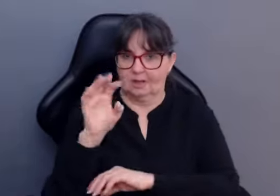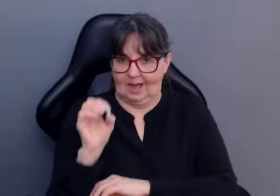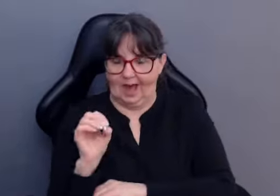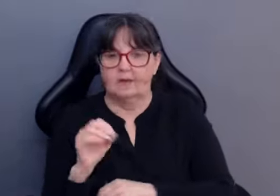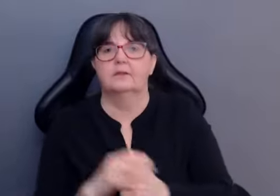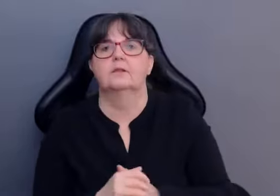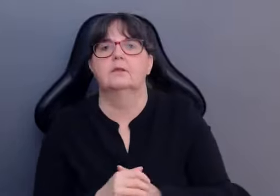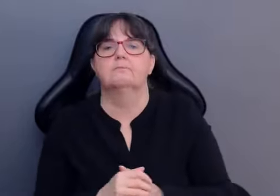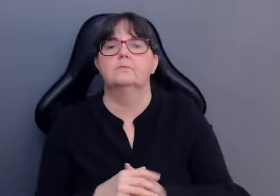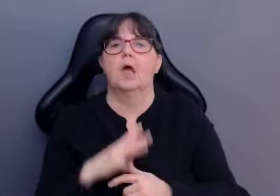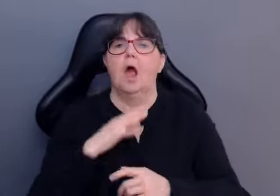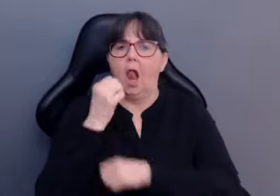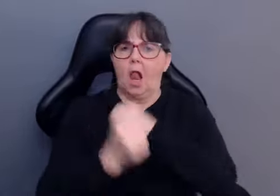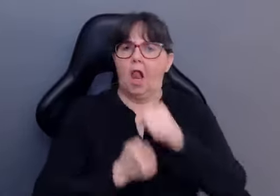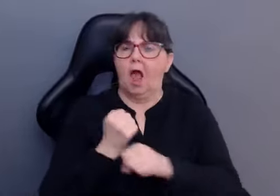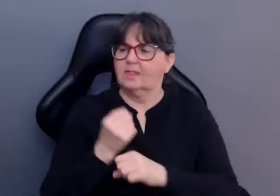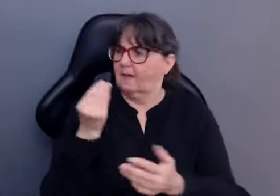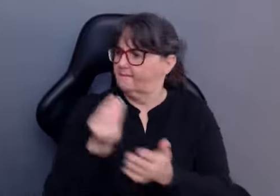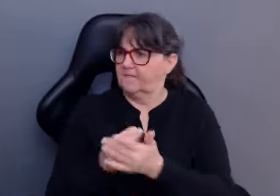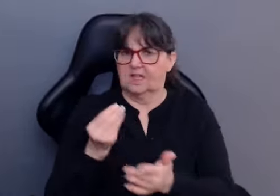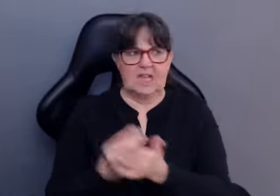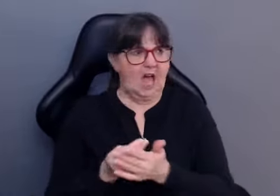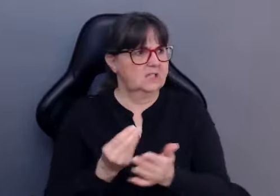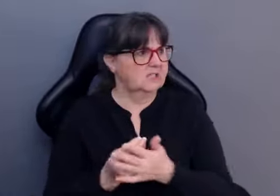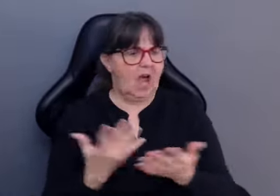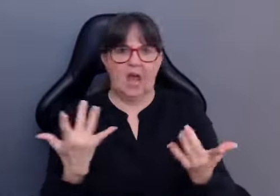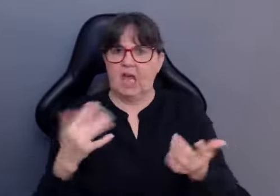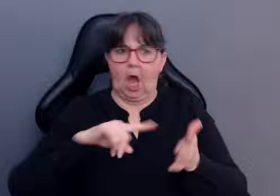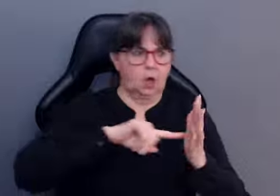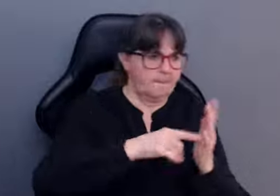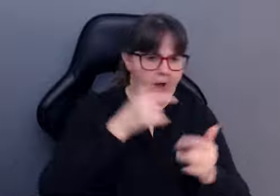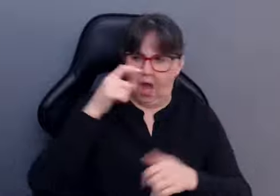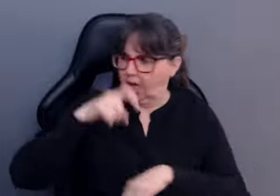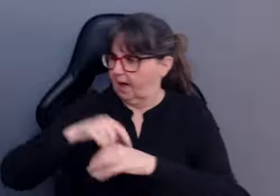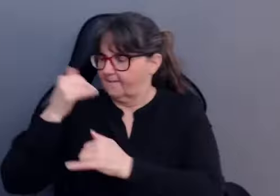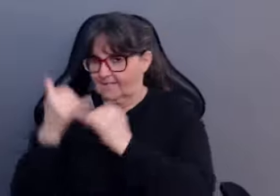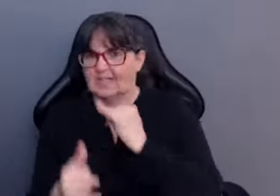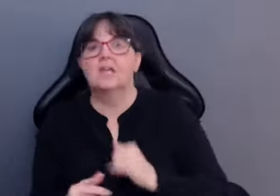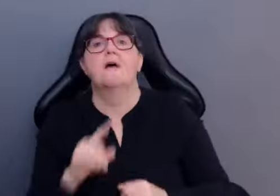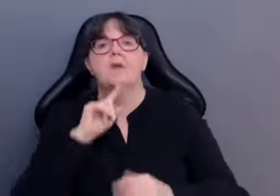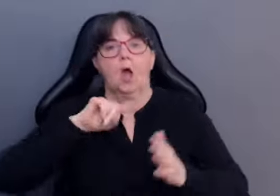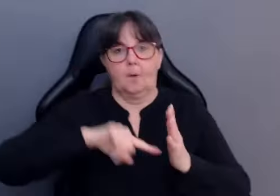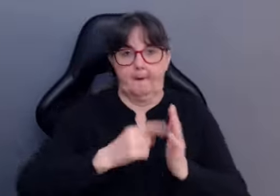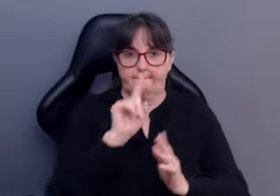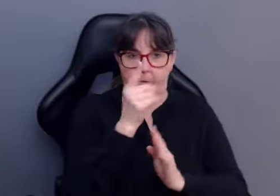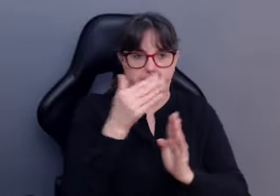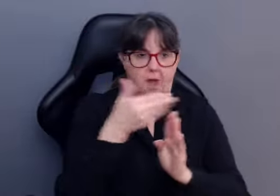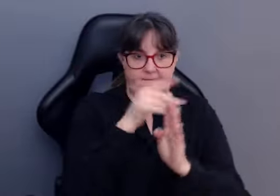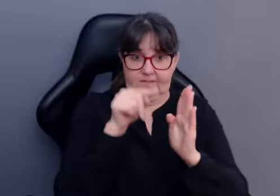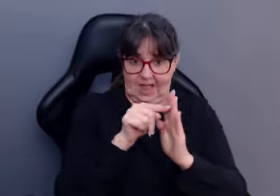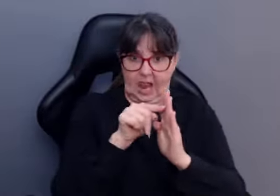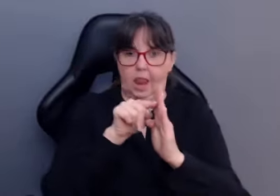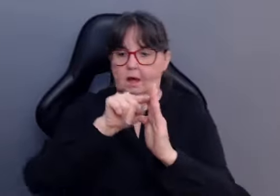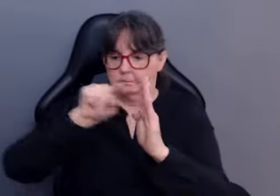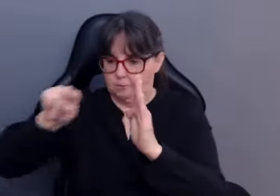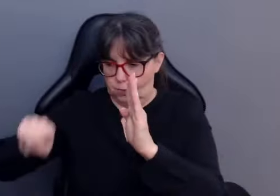exercice financier. L'exercice financier commence le 1er avril et se termine le